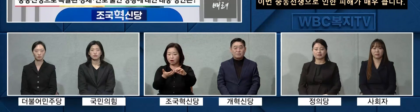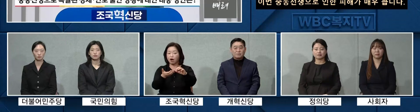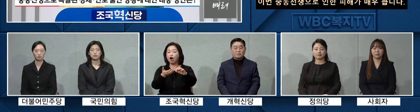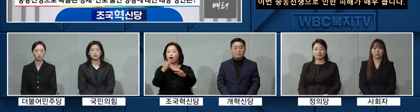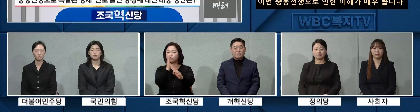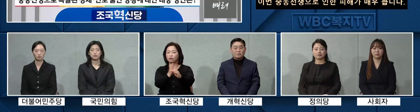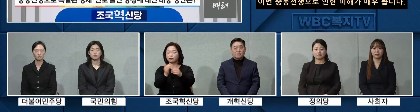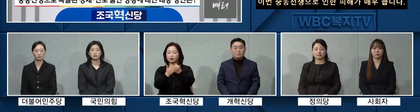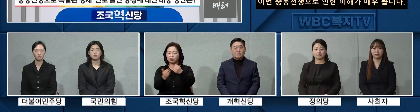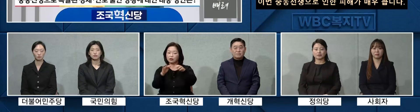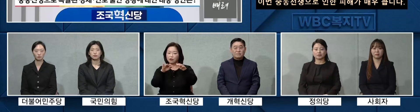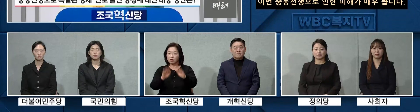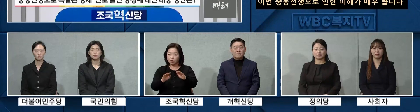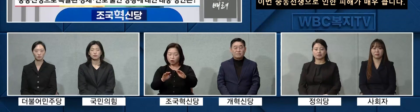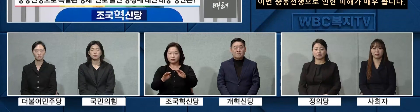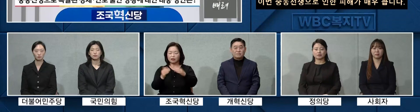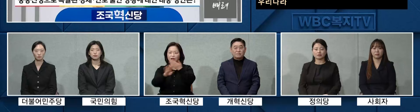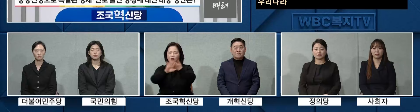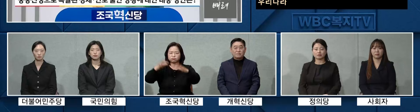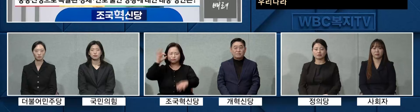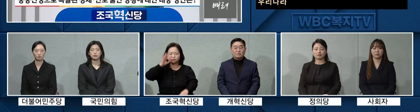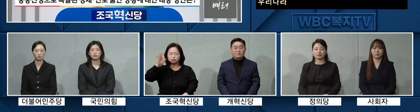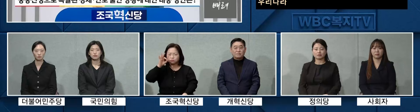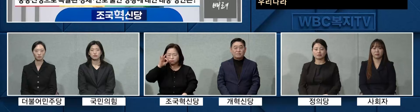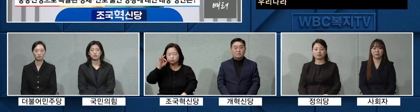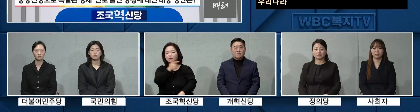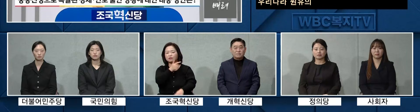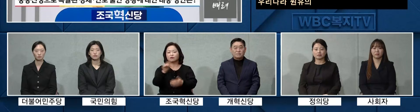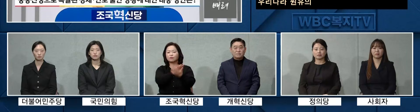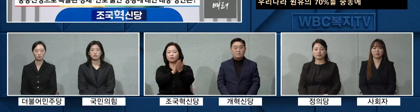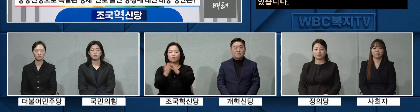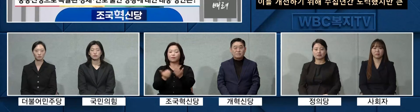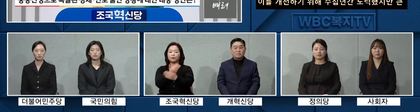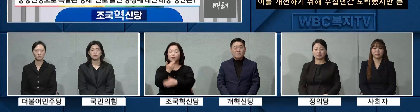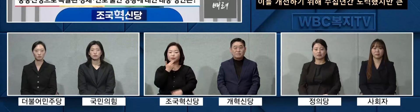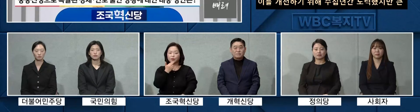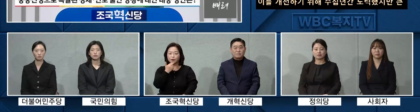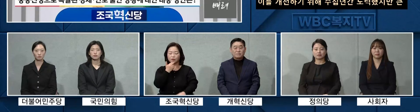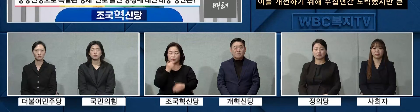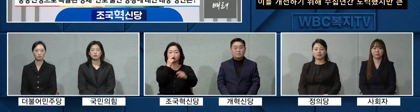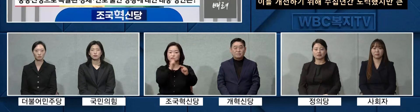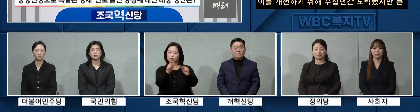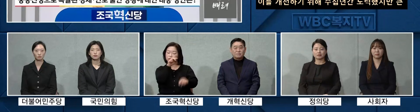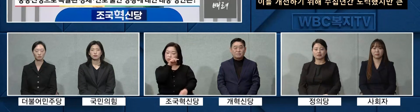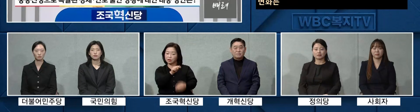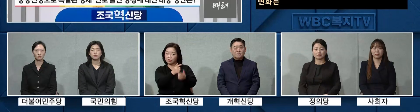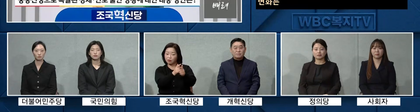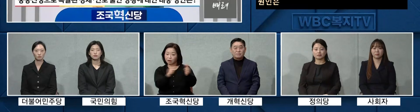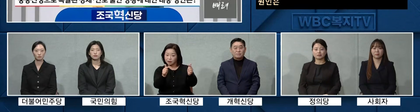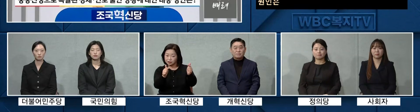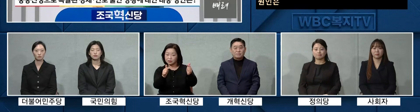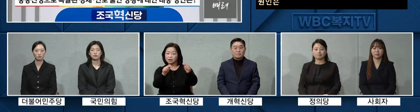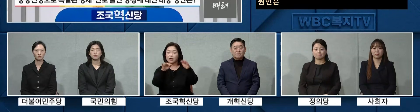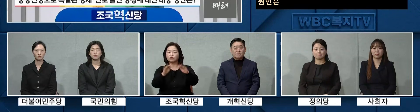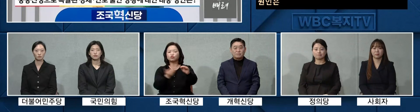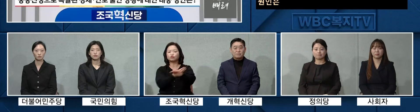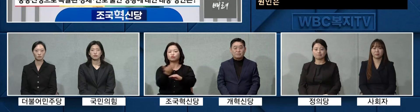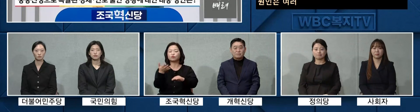위해 수십 년간 노력했지만 큰 변화는 없었습니다. 원인은 여러 가지가 지목됩니다. 첫 번째는